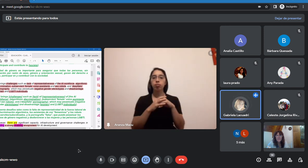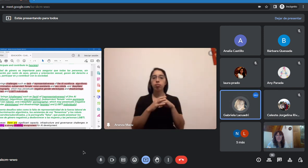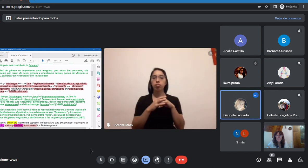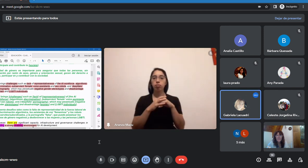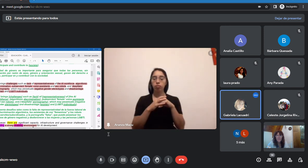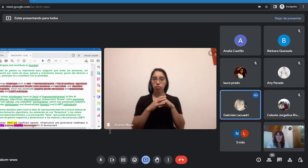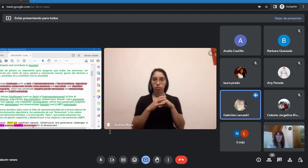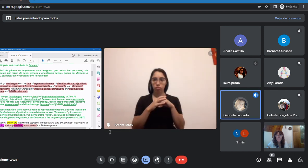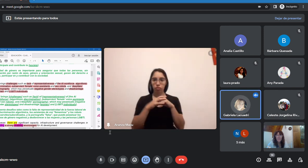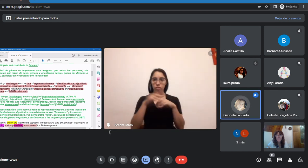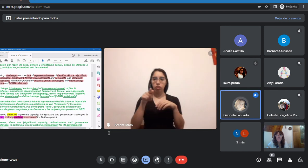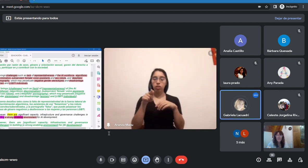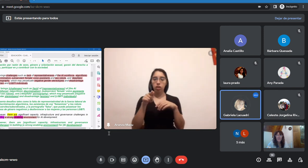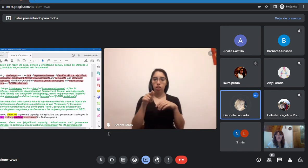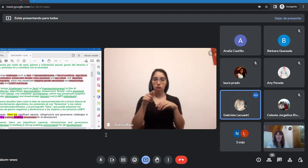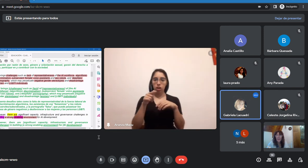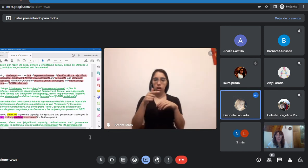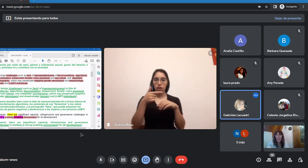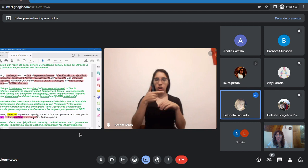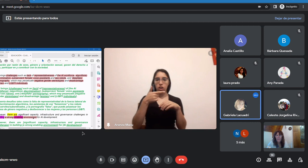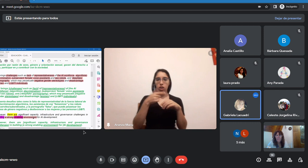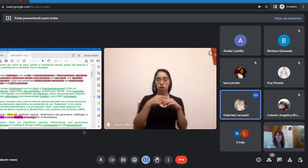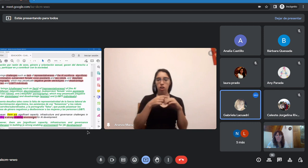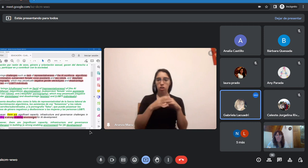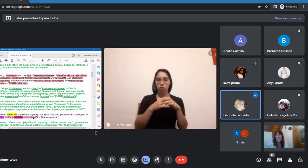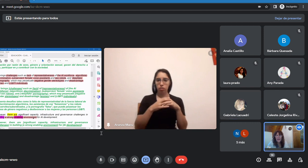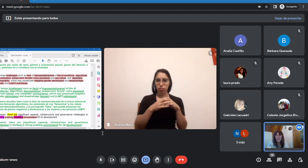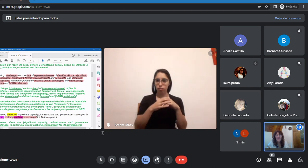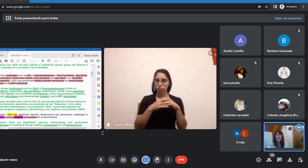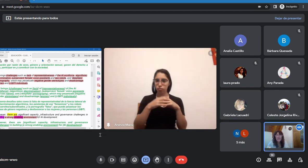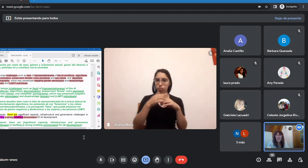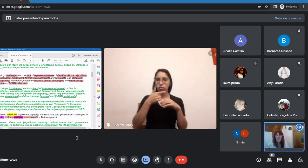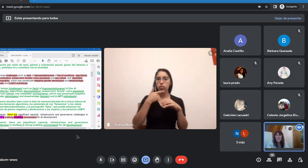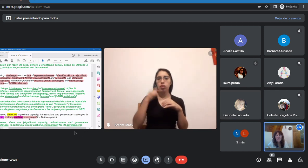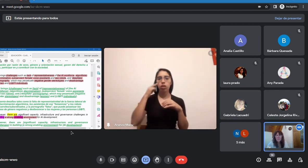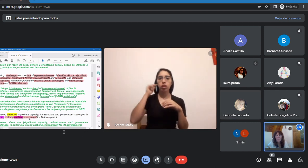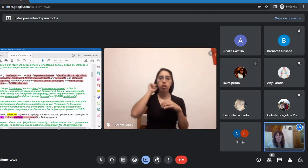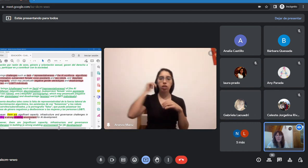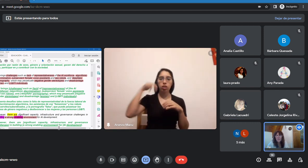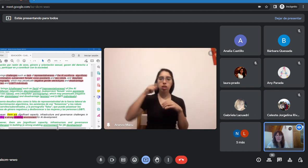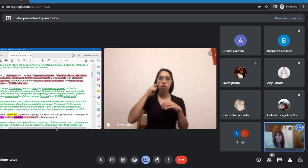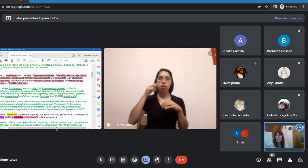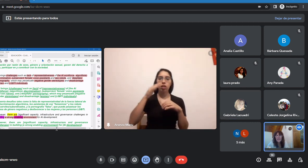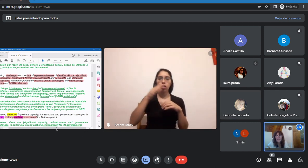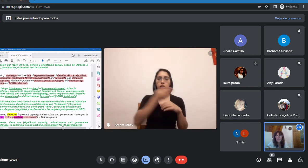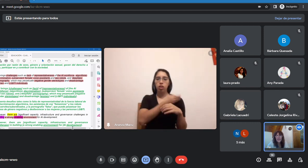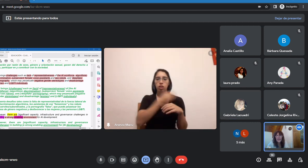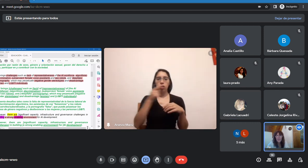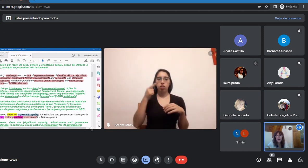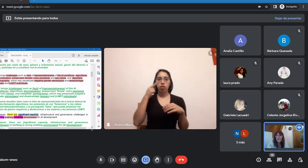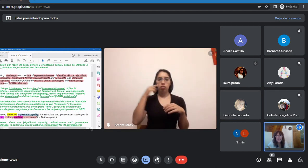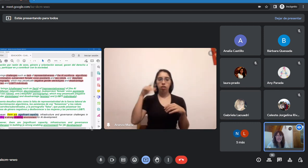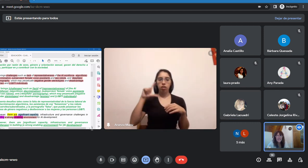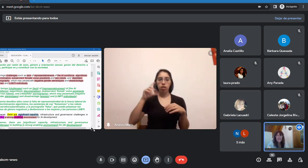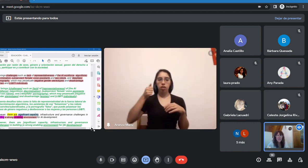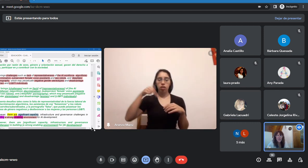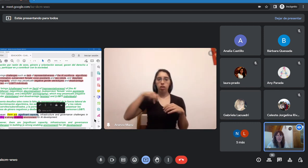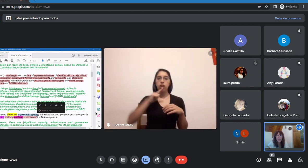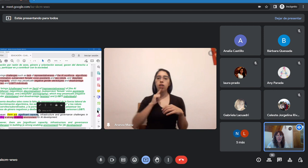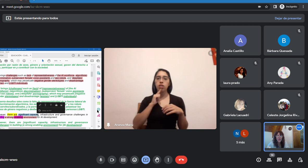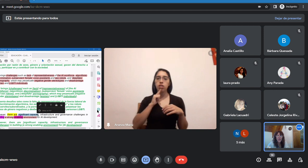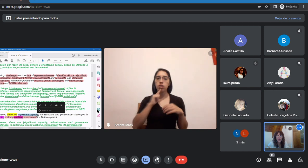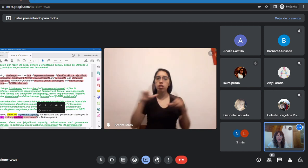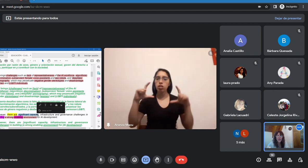Significa capacity. Bien, fíjate que si ponemos significant capacity así